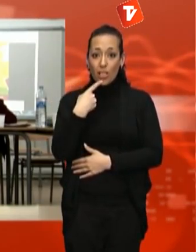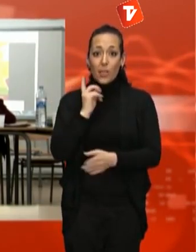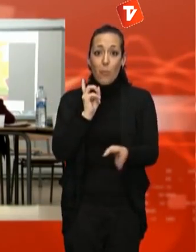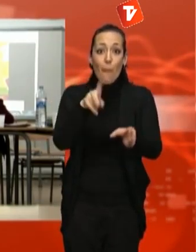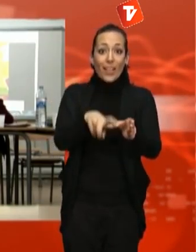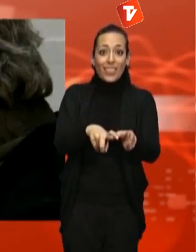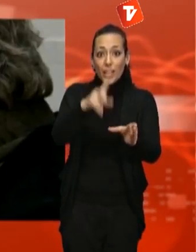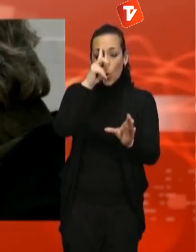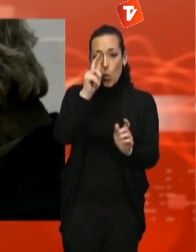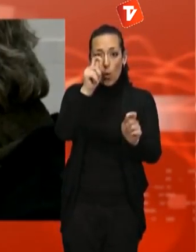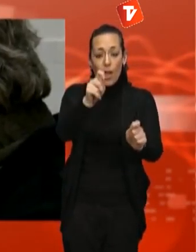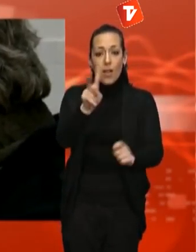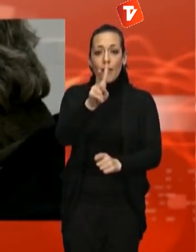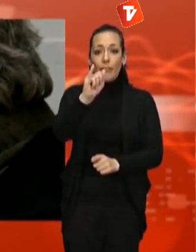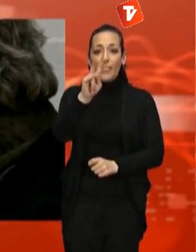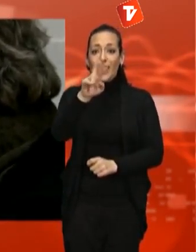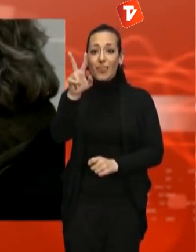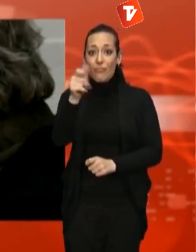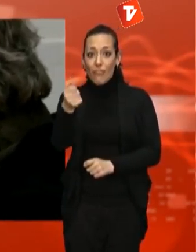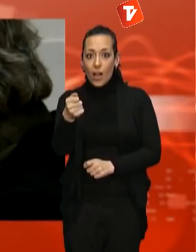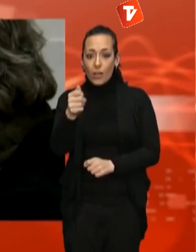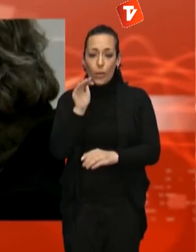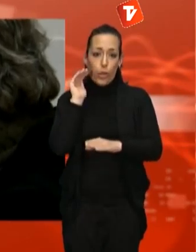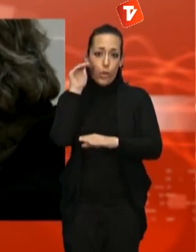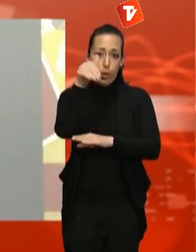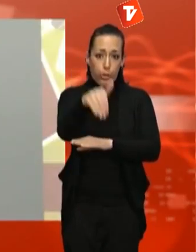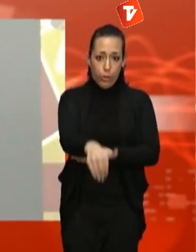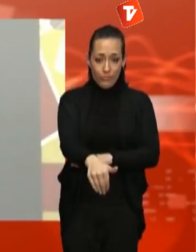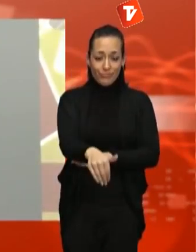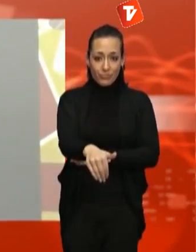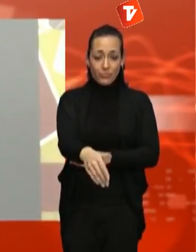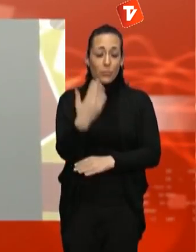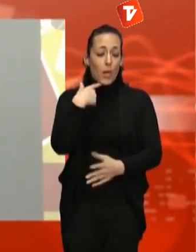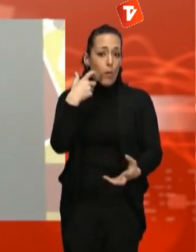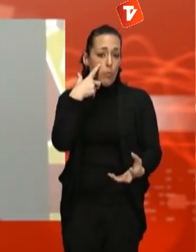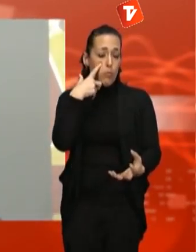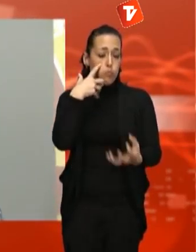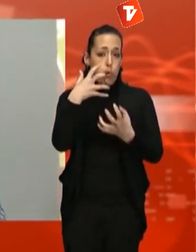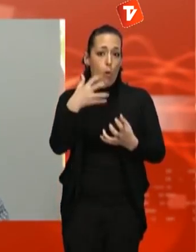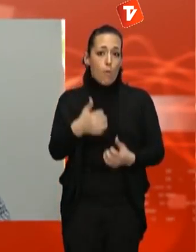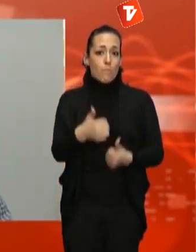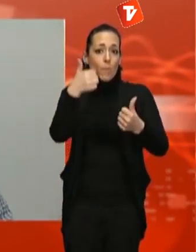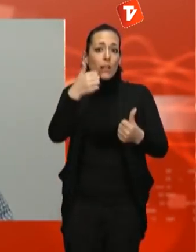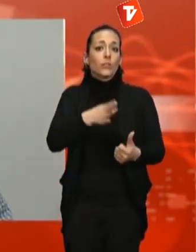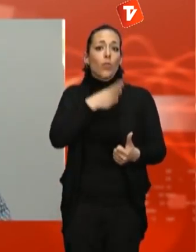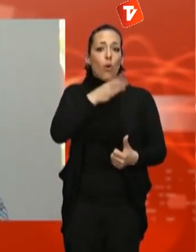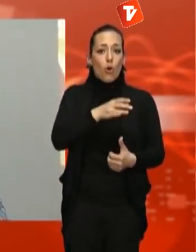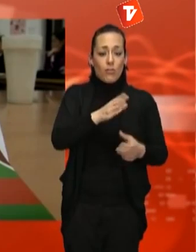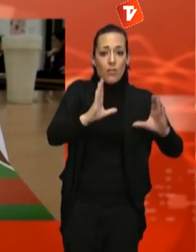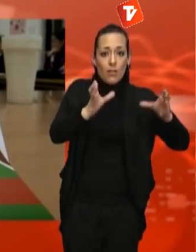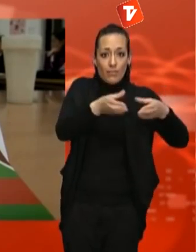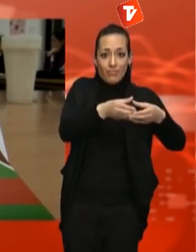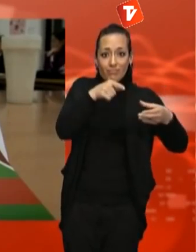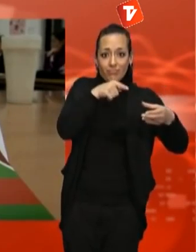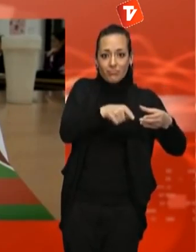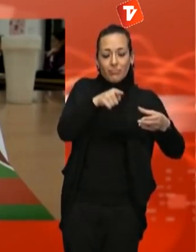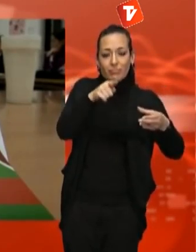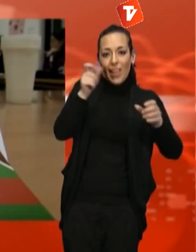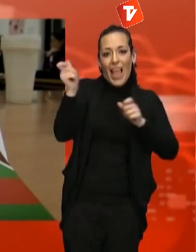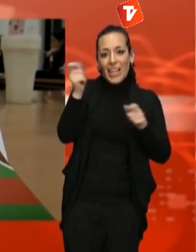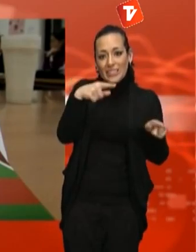sobretot en el contingent d'alumnes estrangers, mentre que hi ha un increment dels que venen de diferents punts de Catalunya. També el Consell